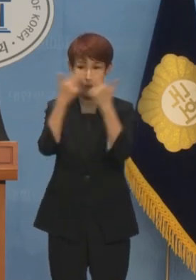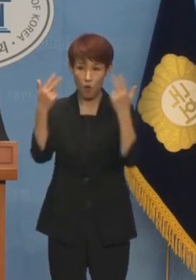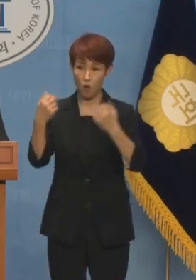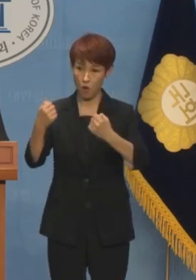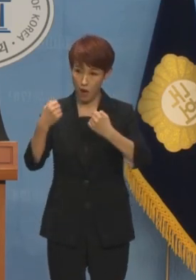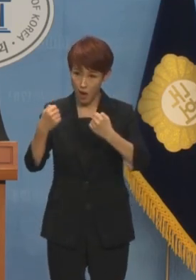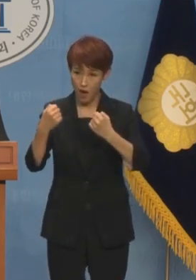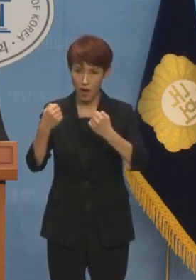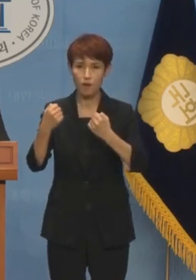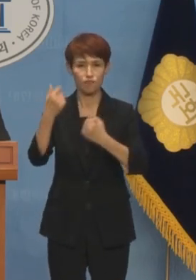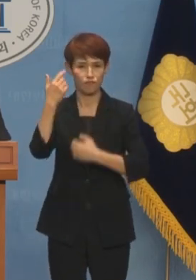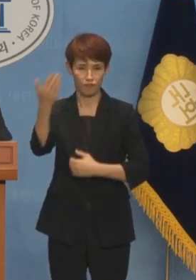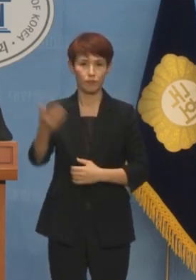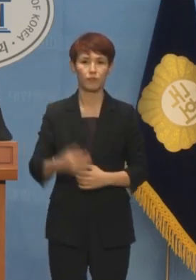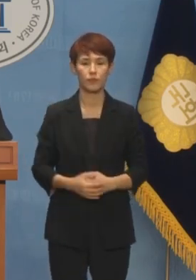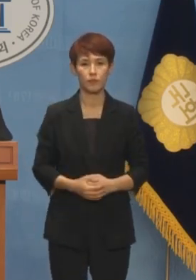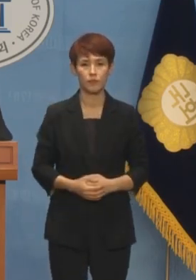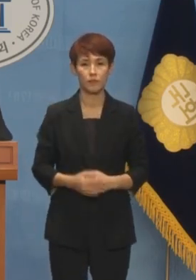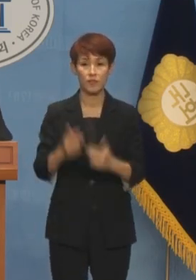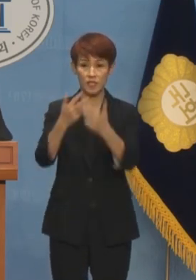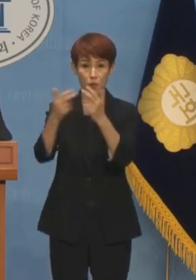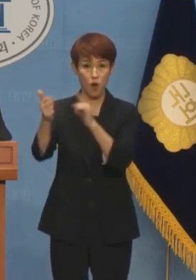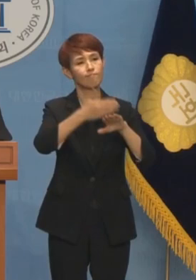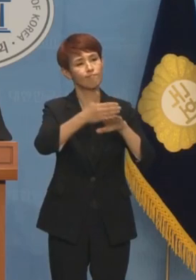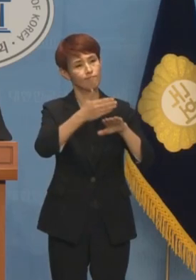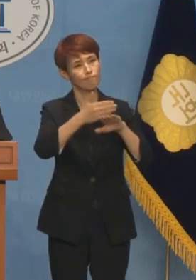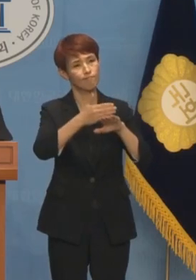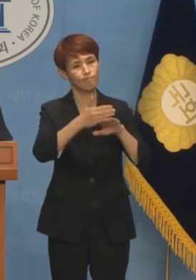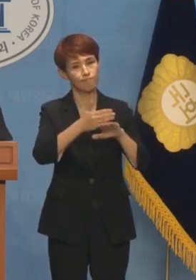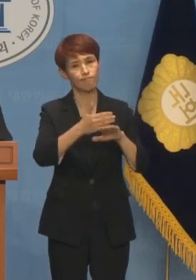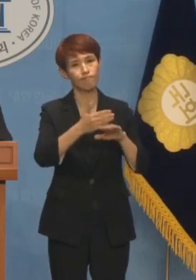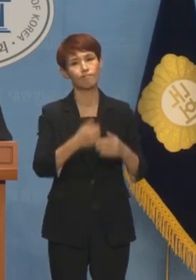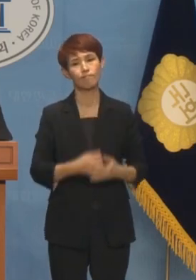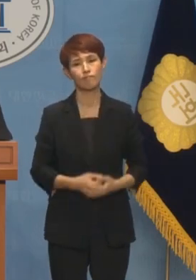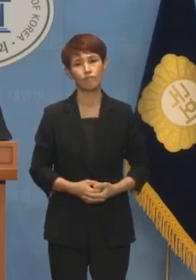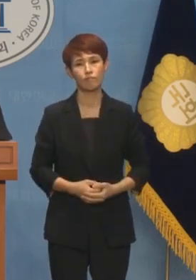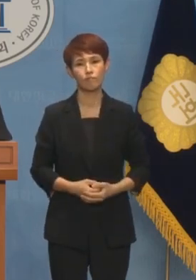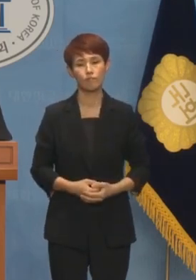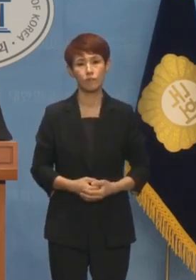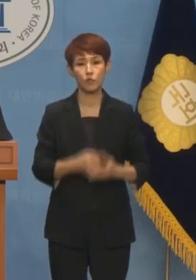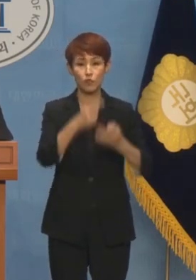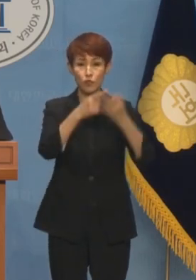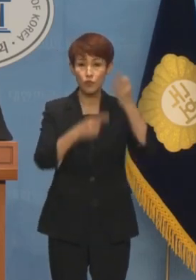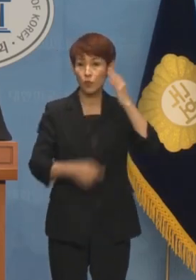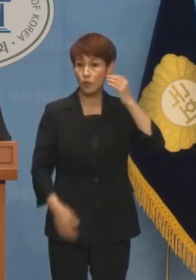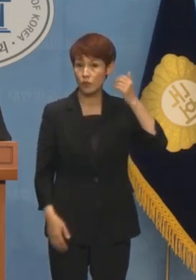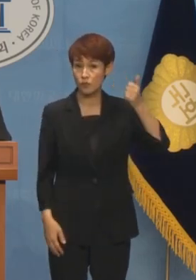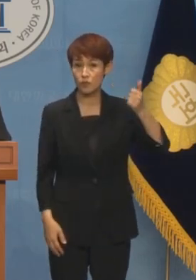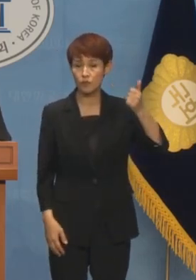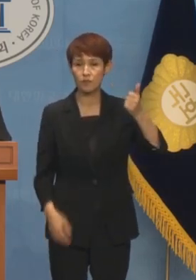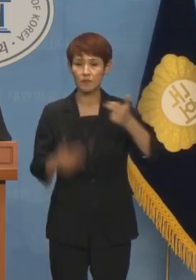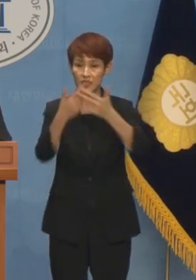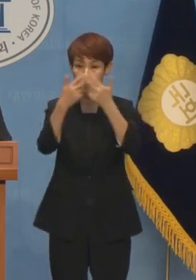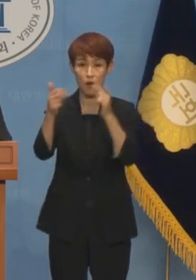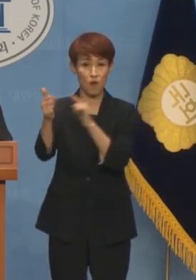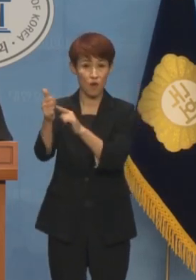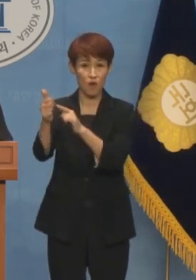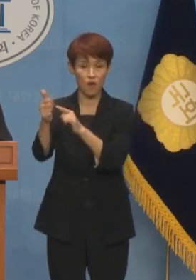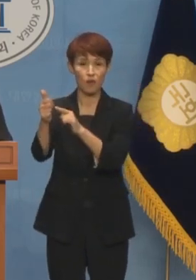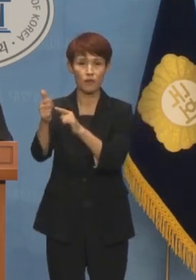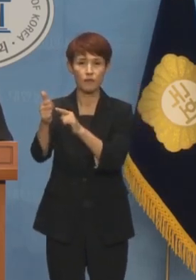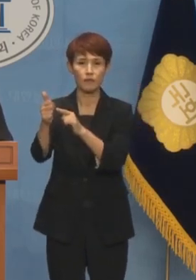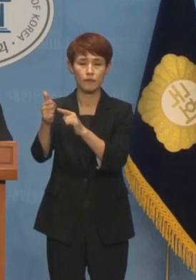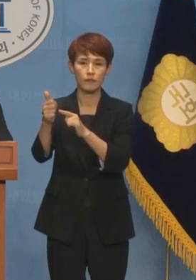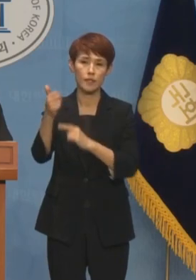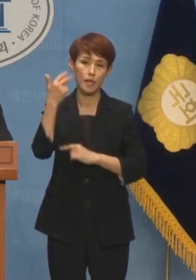안부를 물었습니다. 이재명 대표는 감사의 뜻을 했습니다. 윤석열 대통령은 이재명 대표에게